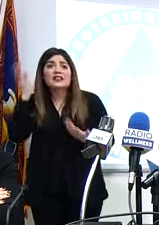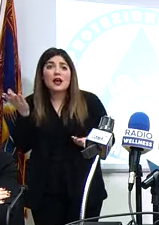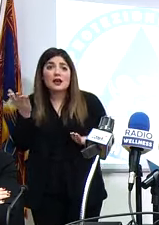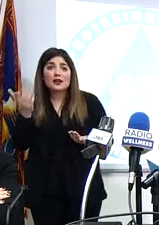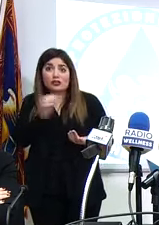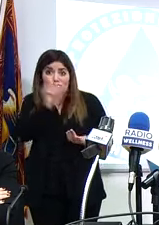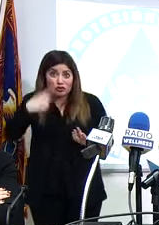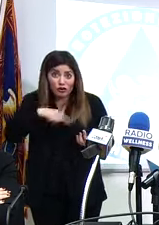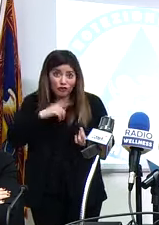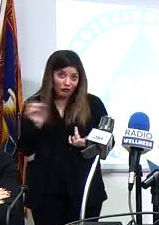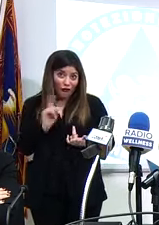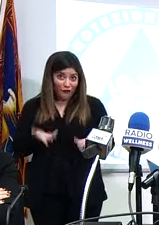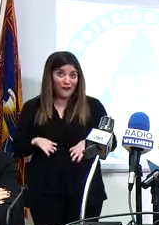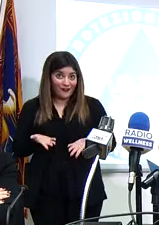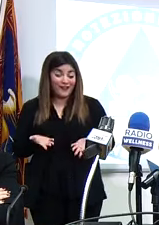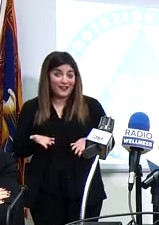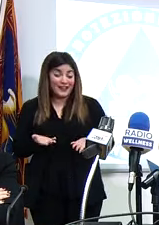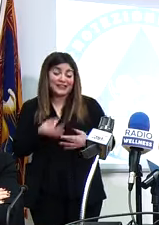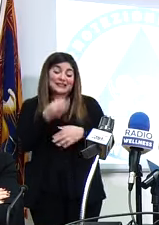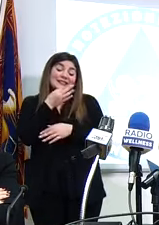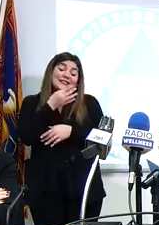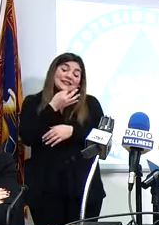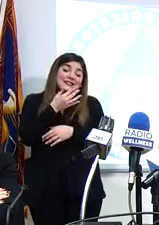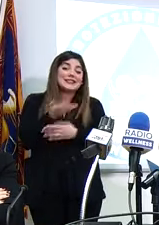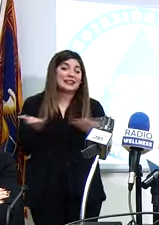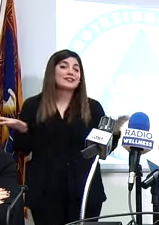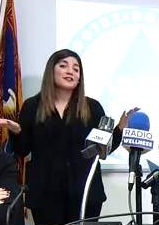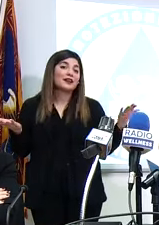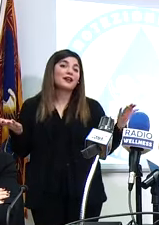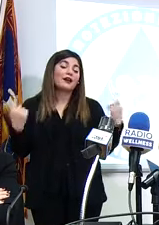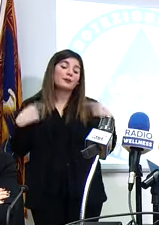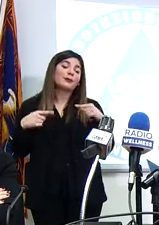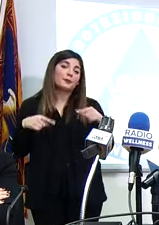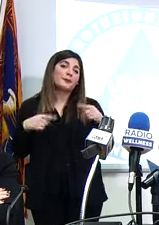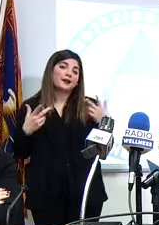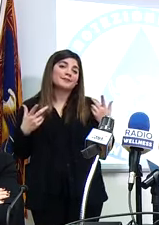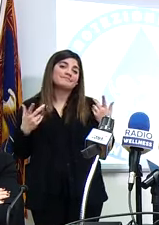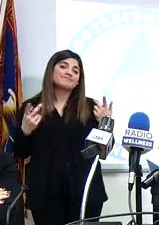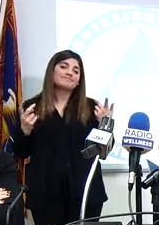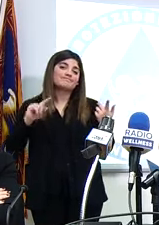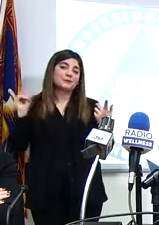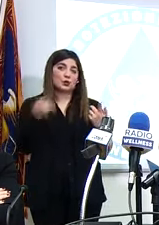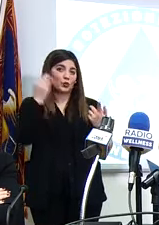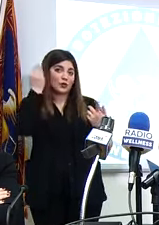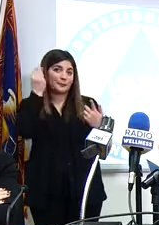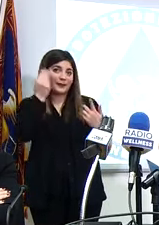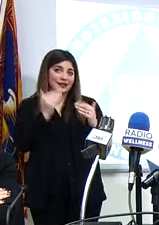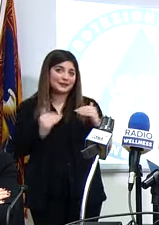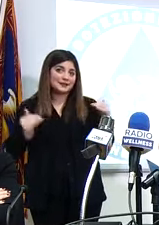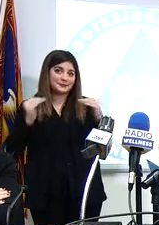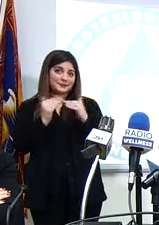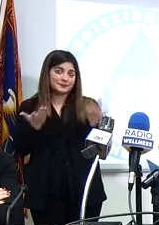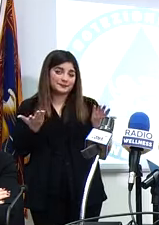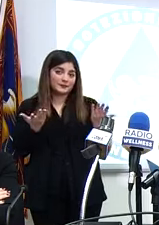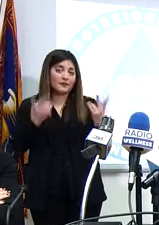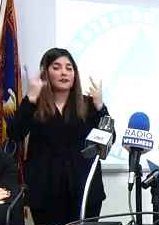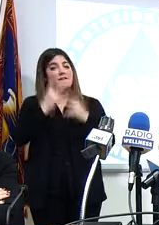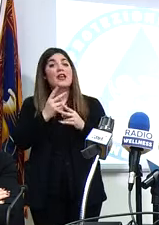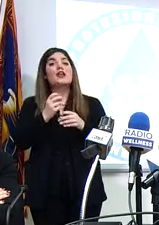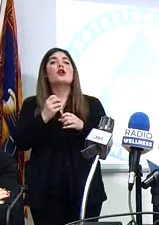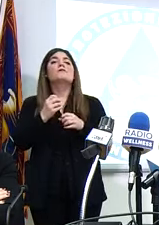Quindi, ovviamente, questa osservazione non è sfuggita. Quindi, se anche la medicina basata sulle